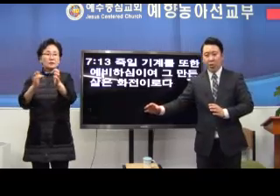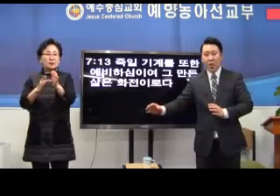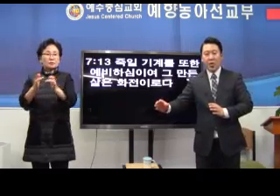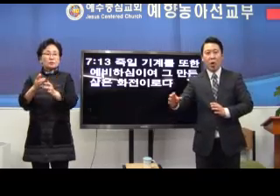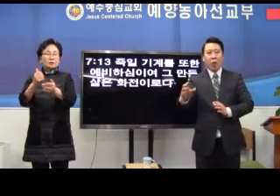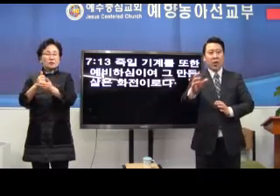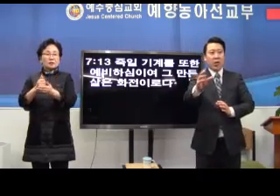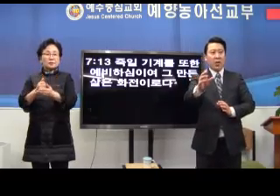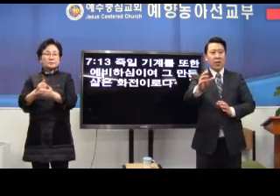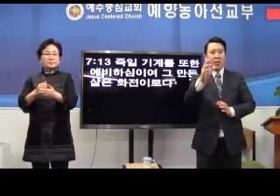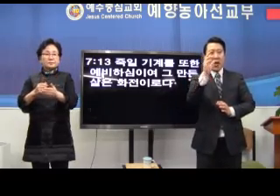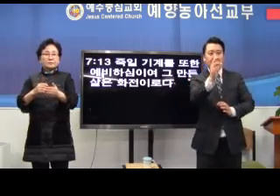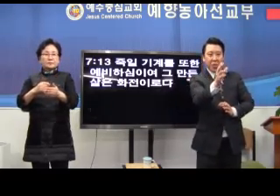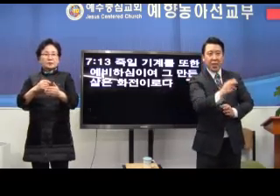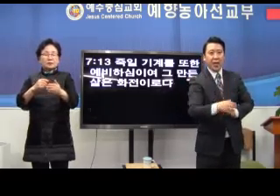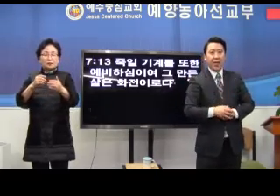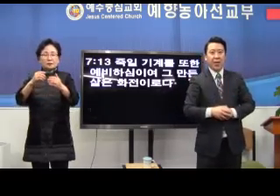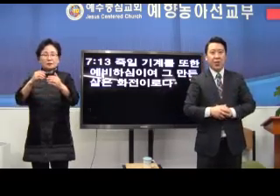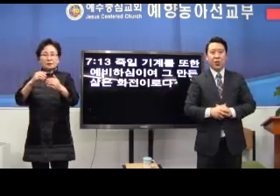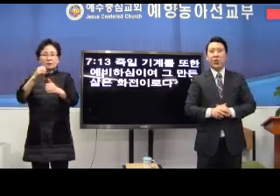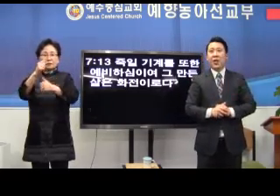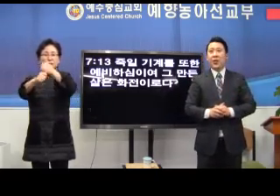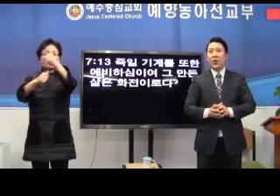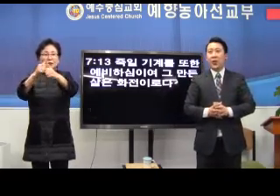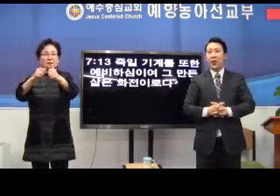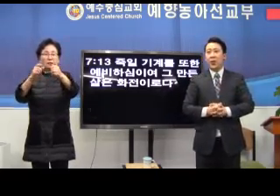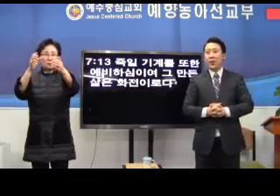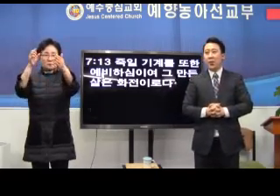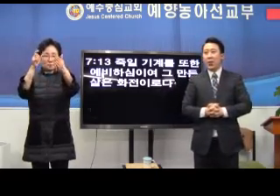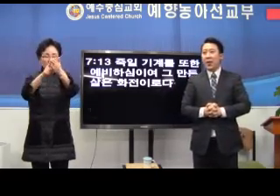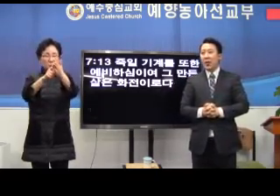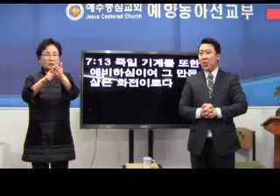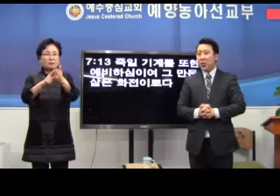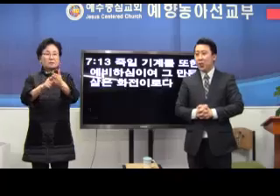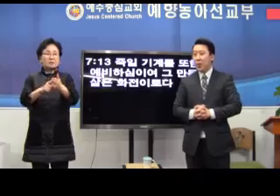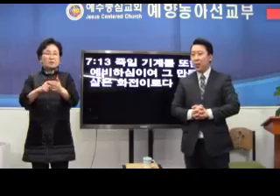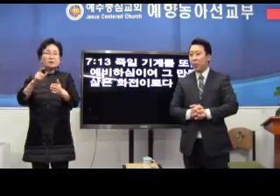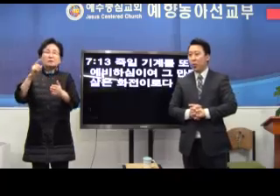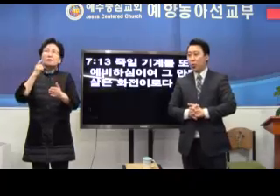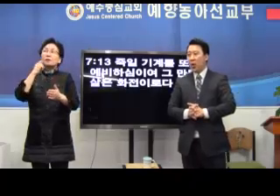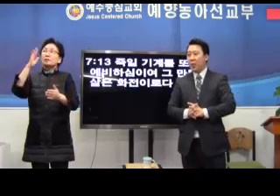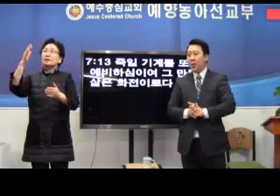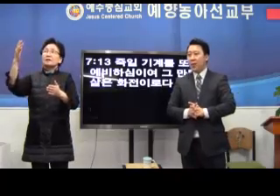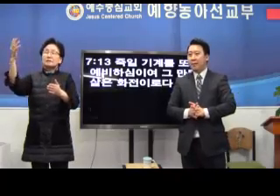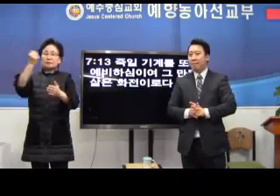오르는 영광을 그 다윗에게 주셨다는 걸 꼭 깨달으시길 주님의 이름으로 축복합니다.